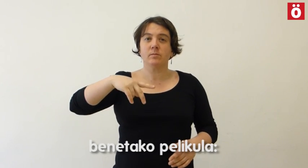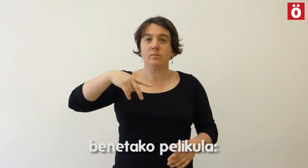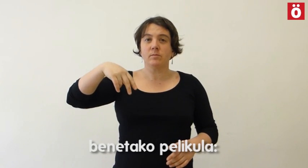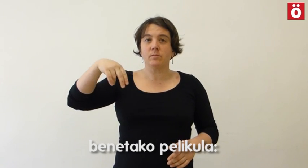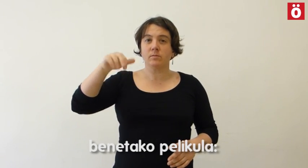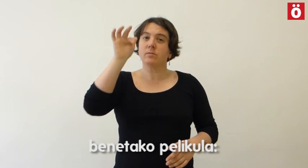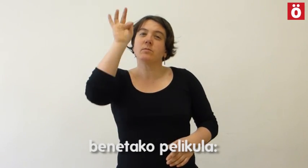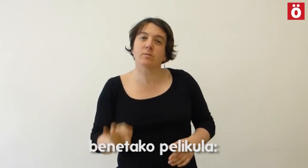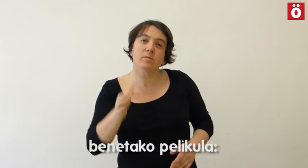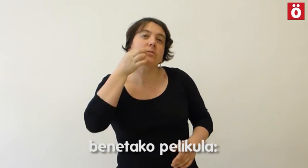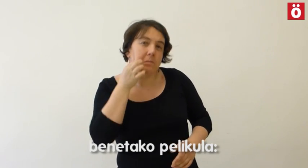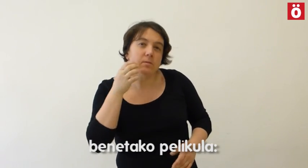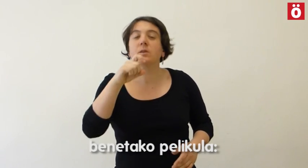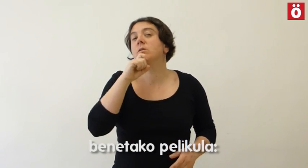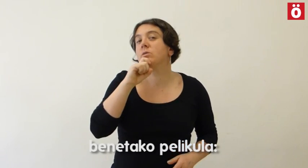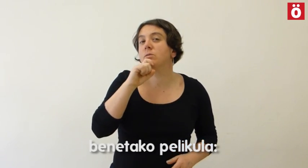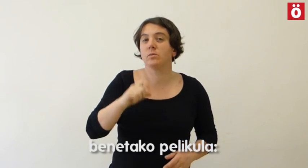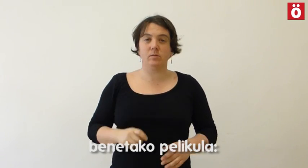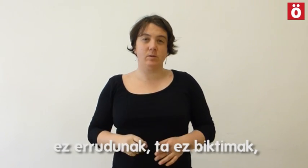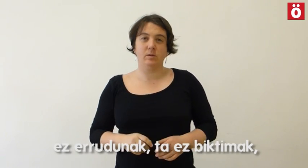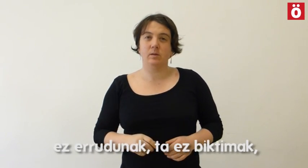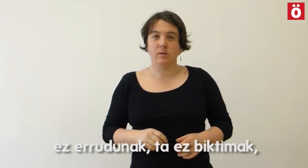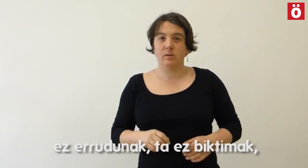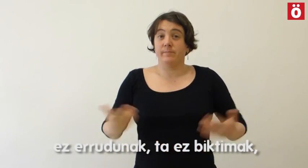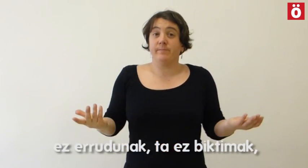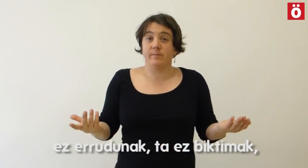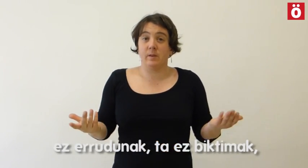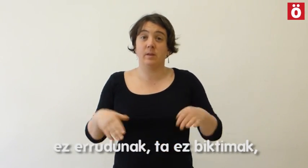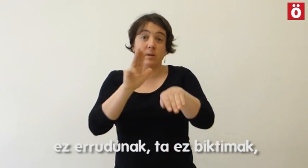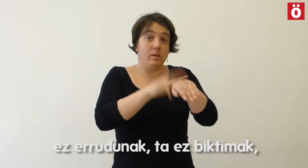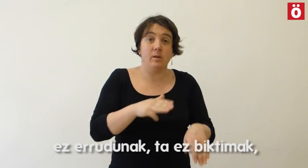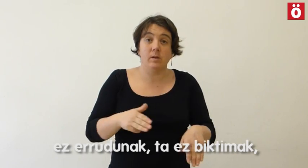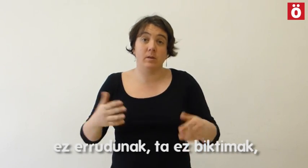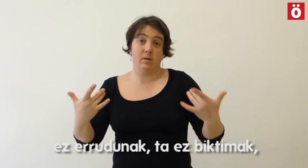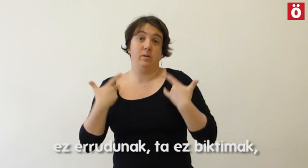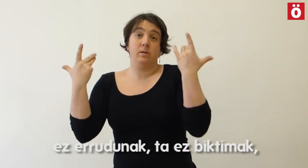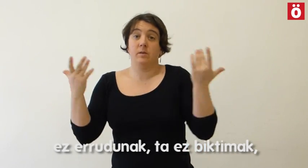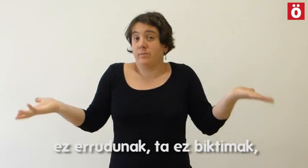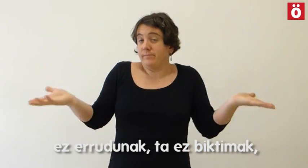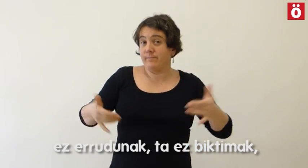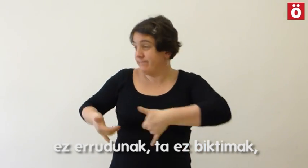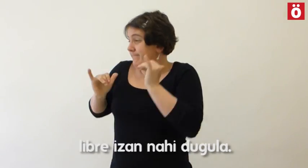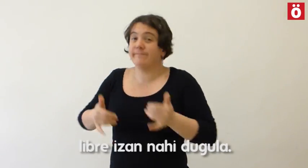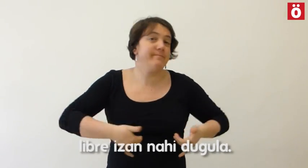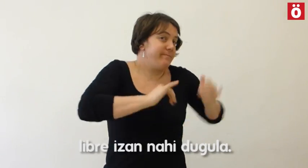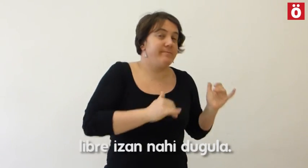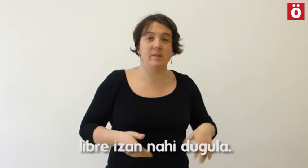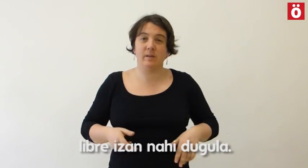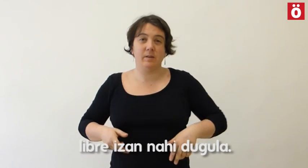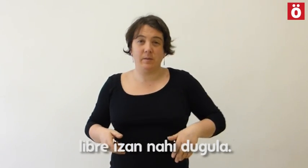pelikula Ez zerudunak eta ez biktimak, libe izan